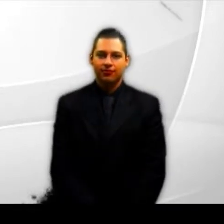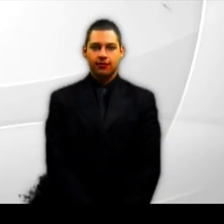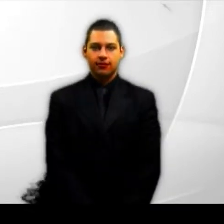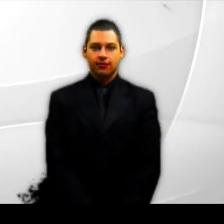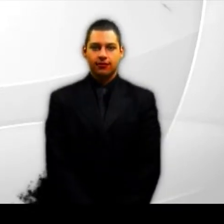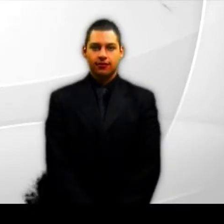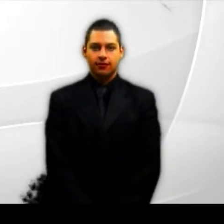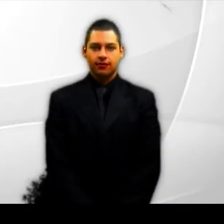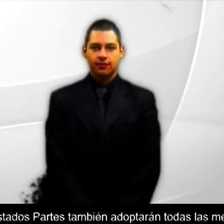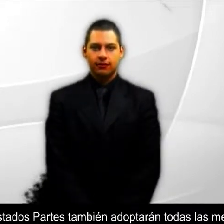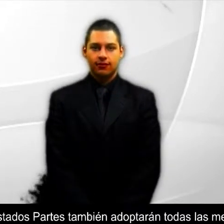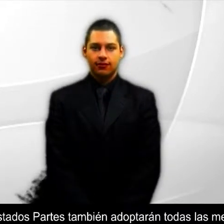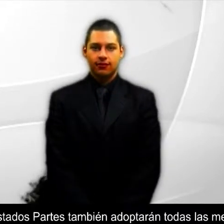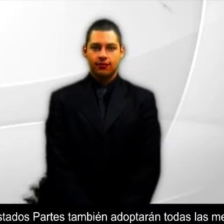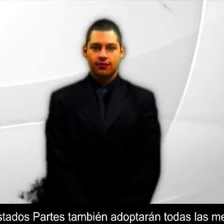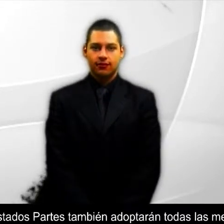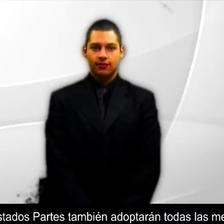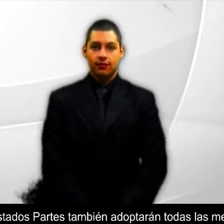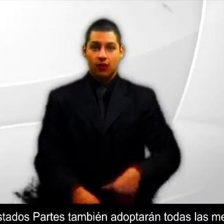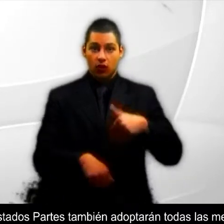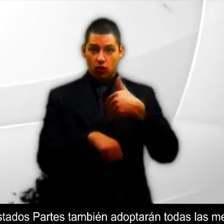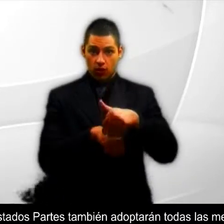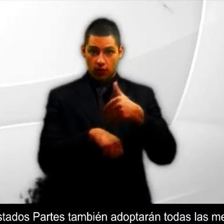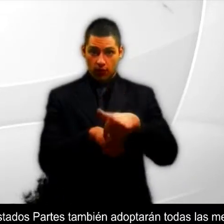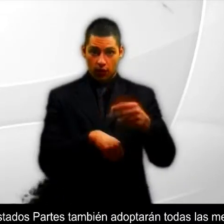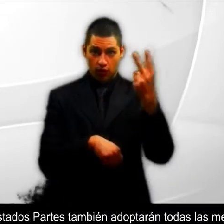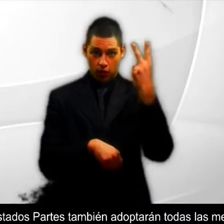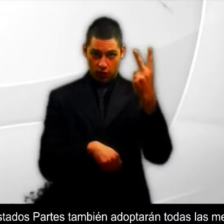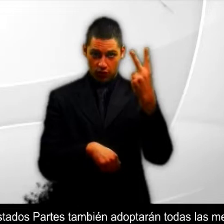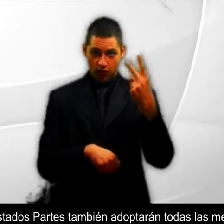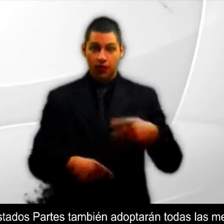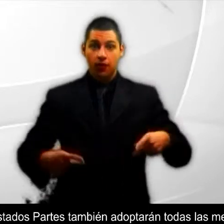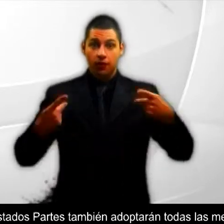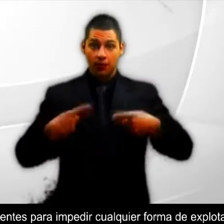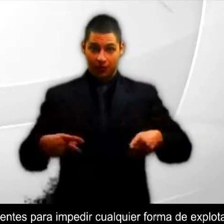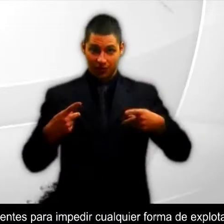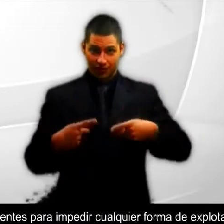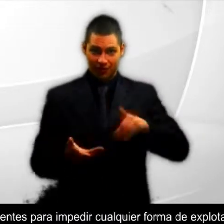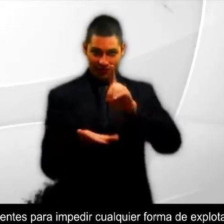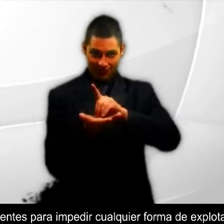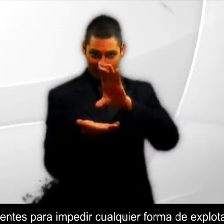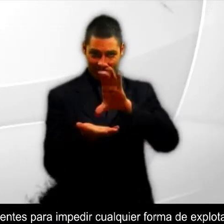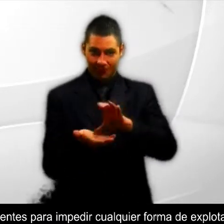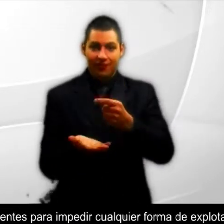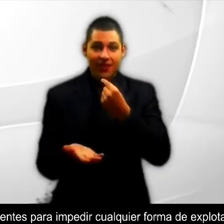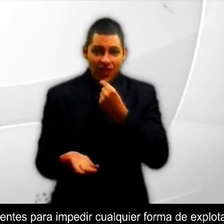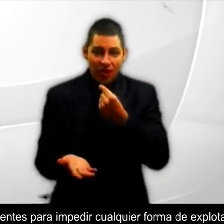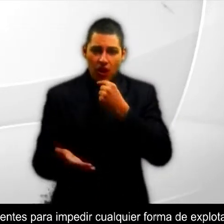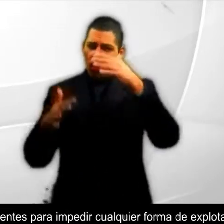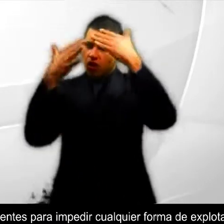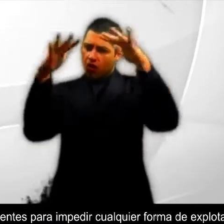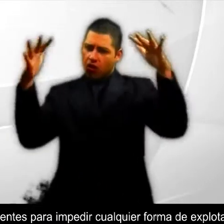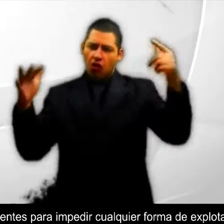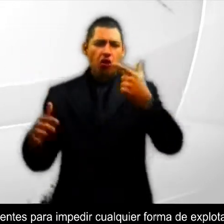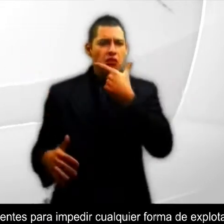2. Los Estados Partes también adoptarán todas las medidas pertinentes para impedir cualquier forma de explotación,